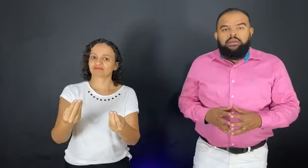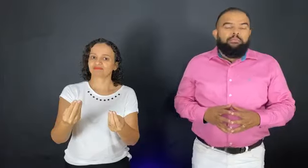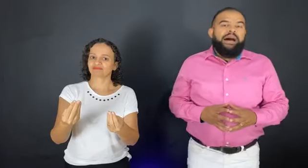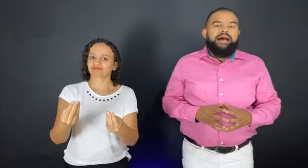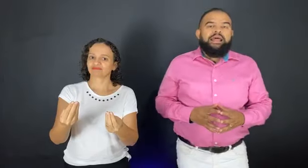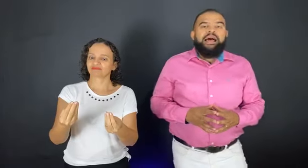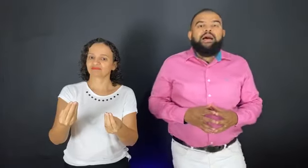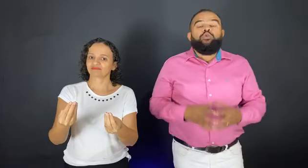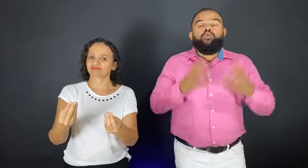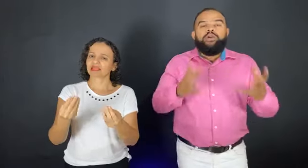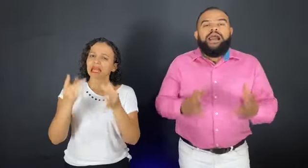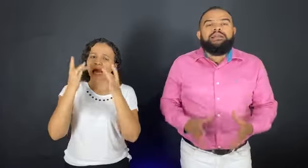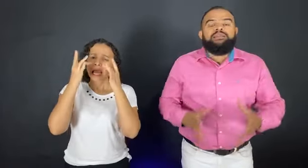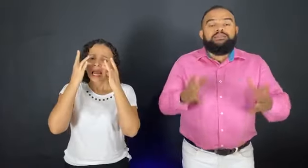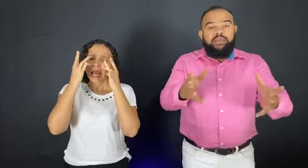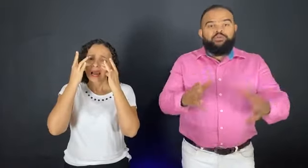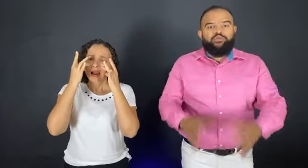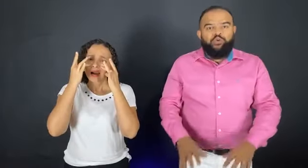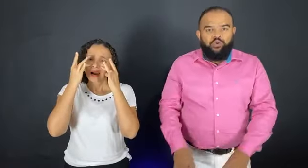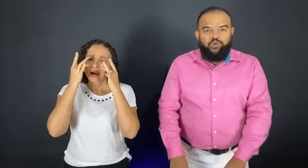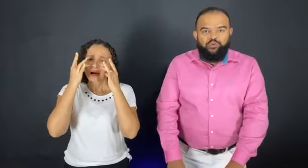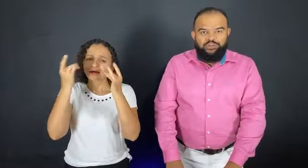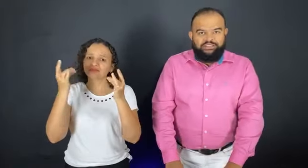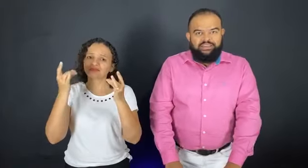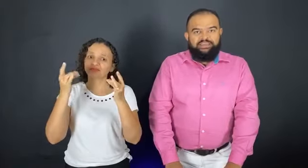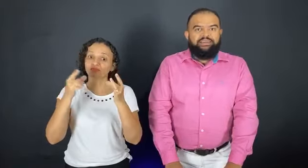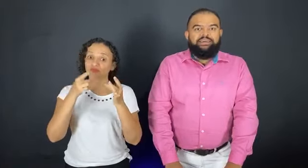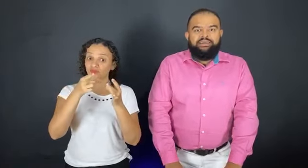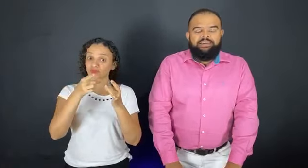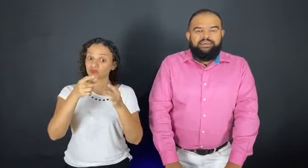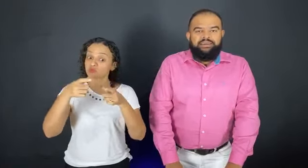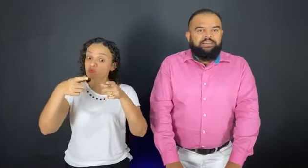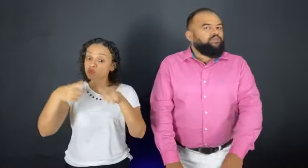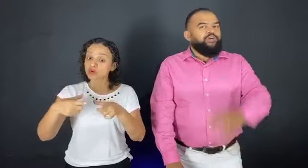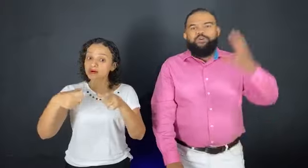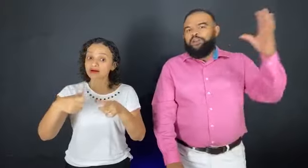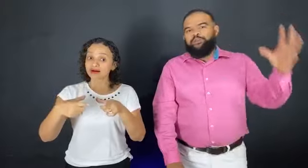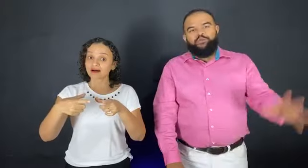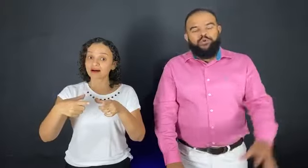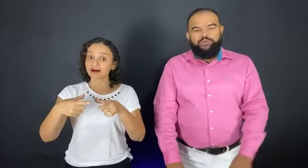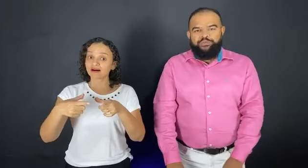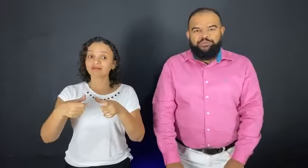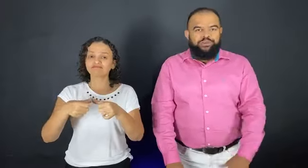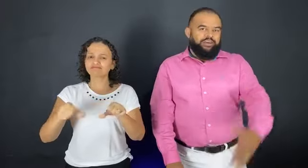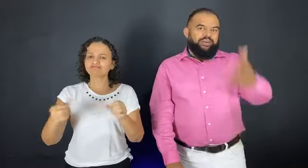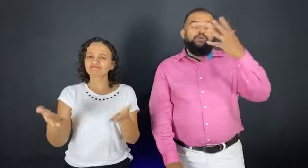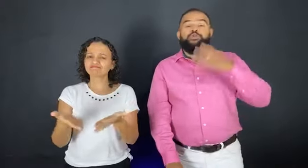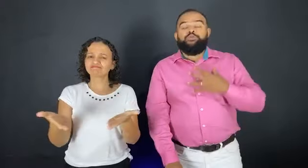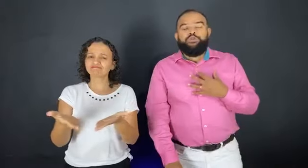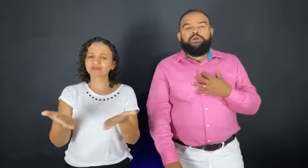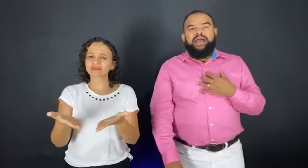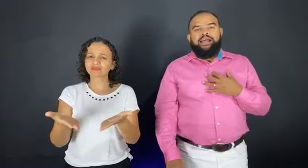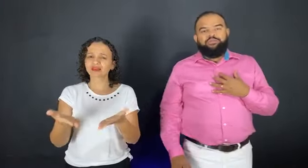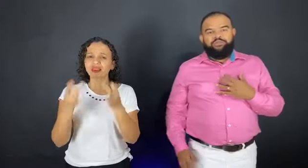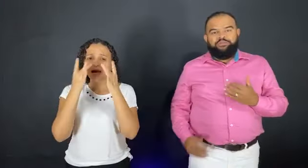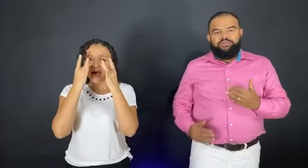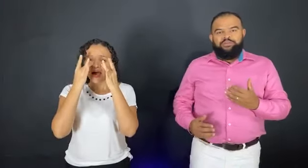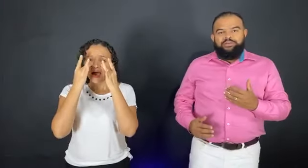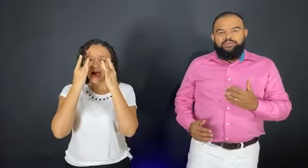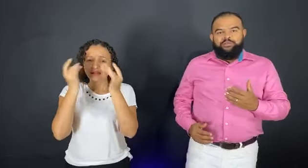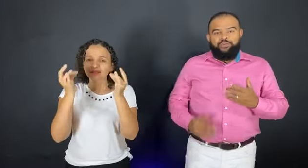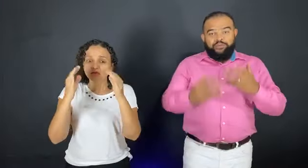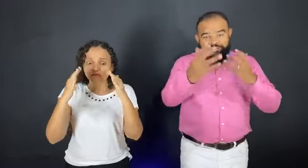Atente para o lugar que Deus colocou você. Não fique olhando do outro. Eu sou muito